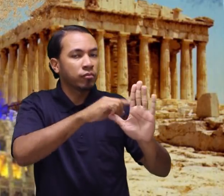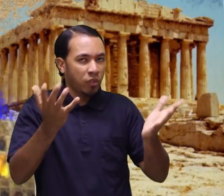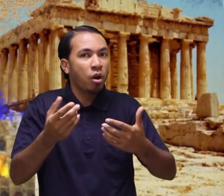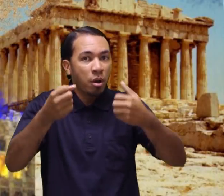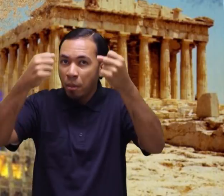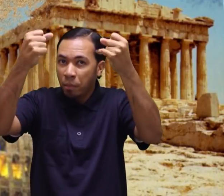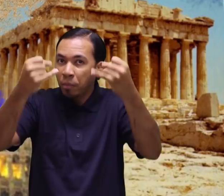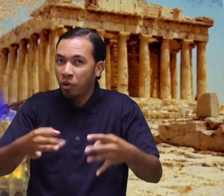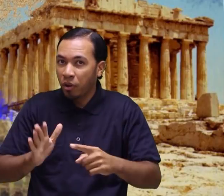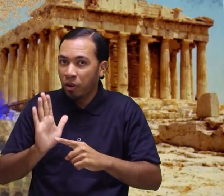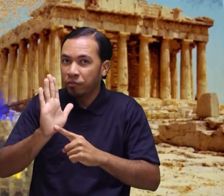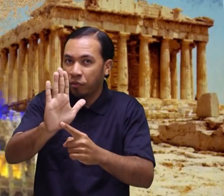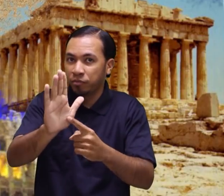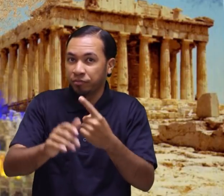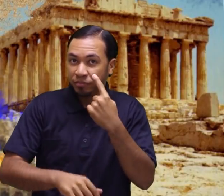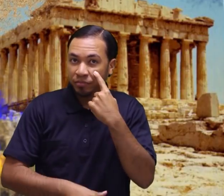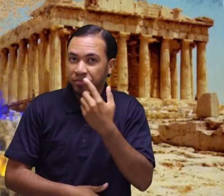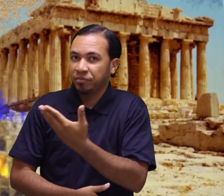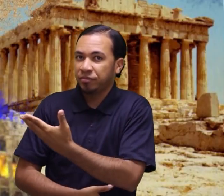parte.